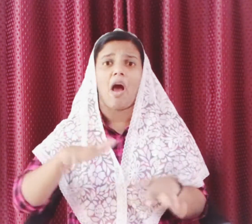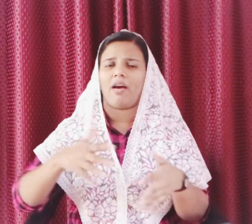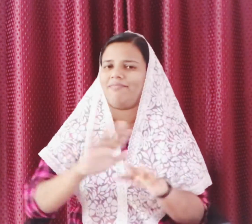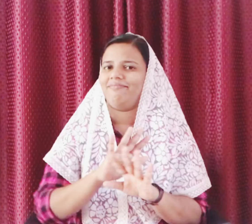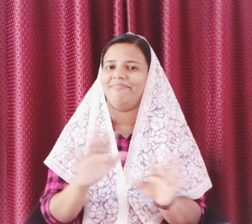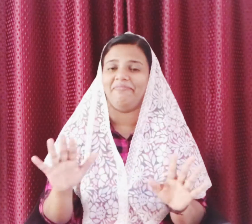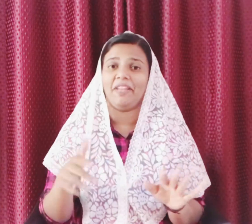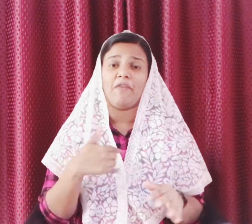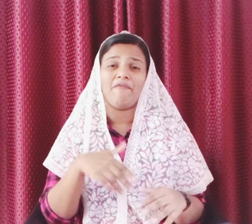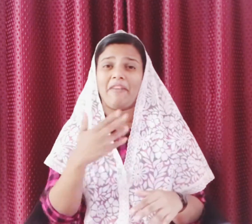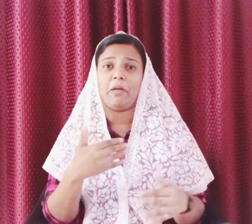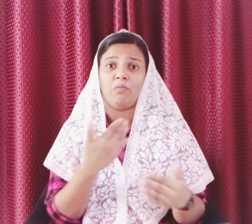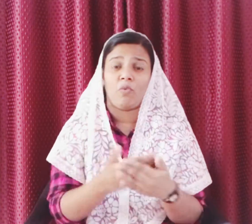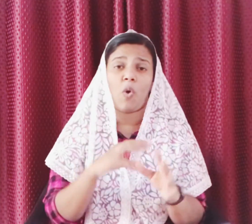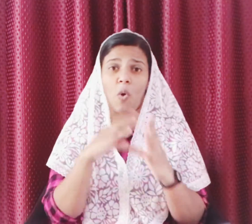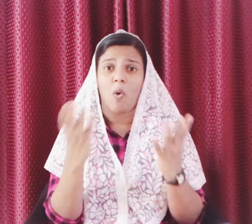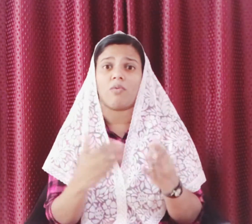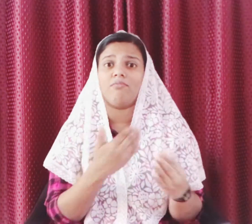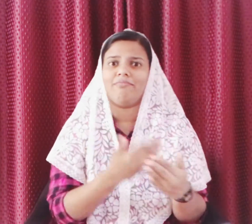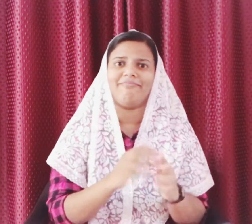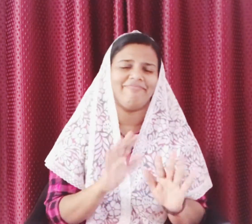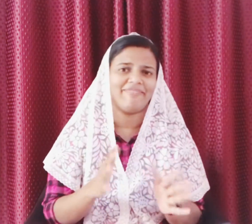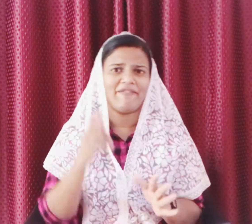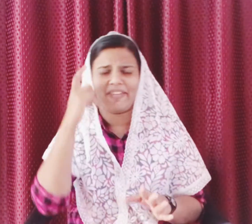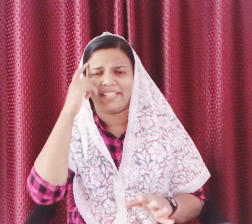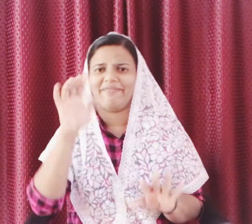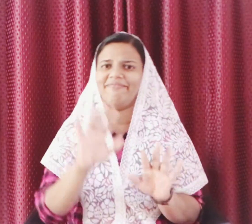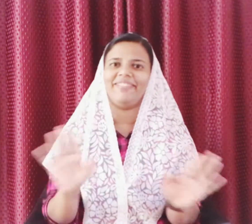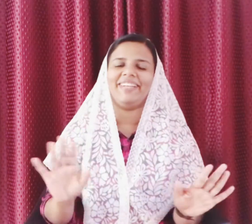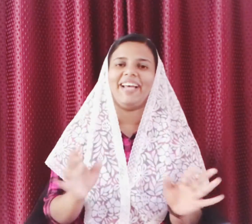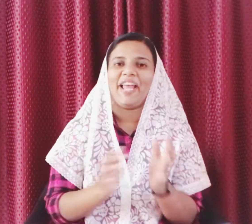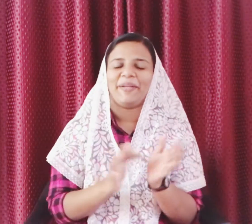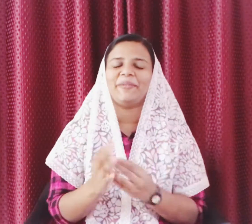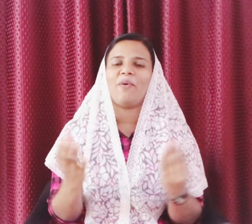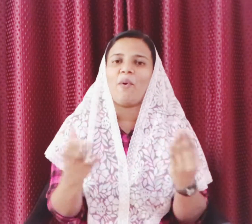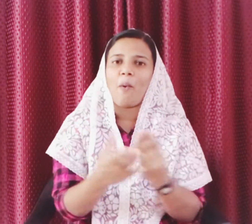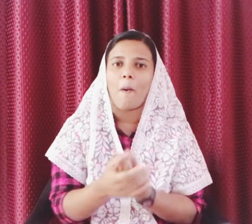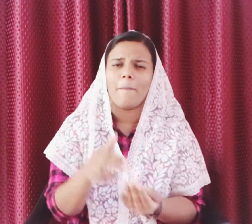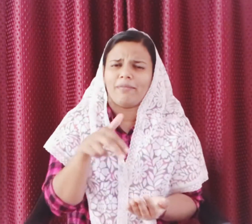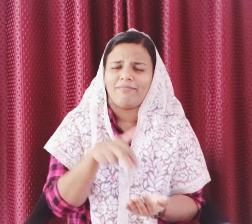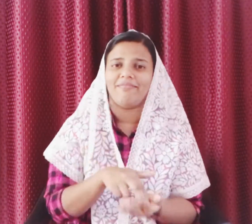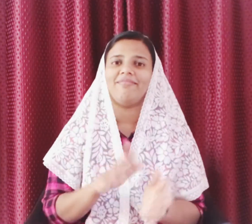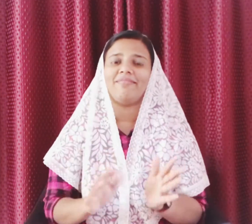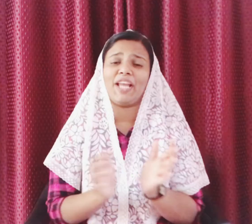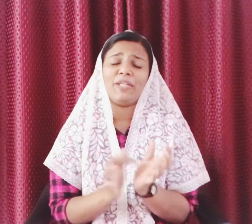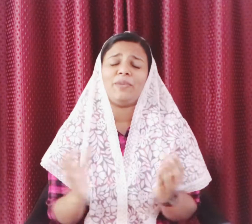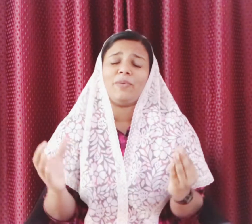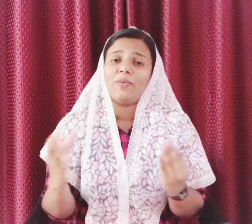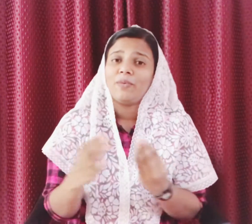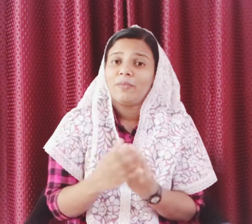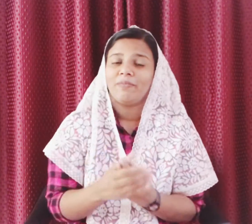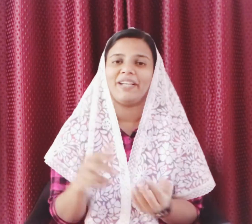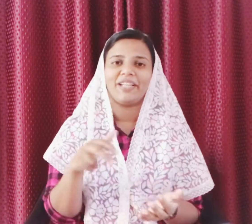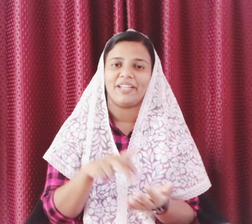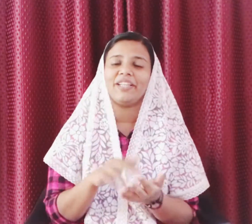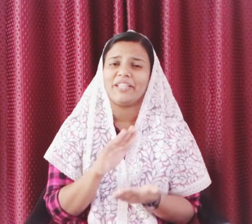ആഗ്രഹിക്കാതെ, മറ്റൊന്നിൻ്റെ പിന്നാലെ പോകാതെ, മറ്റൊന്നും ചിന്തിക്കാതെ ഉറക്കെ പറഞ്ഞാൽ ഞാൻ കർത്താവിനോട് ചേർന്നിരിക്കും, കർത്താവിനോട് പറ്റിയിരിക്കും. അവൻ